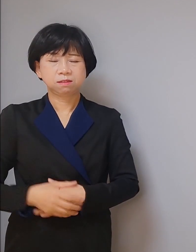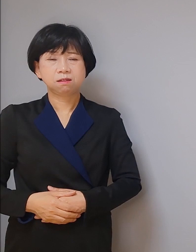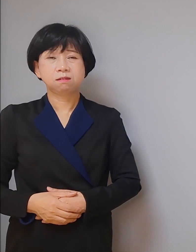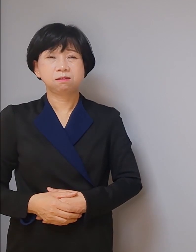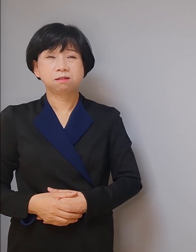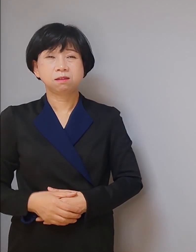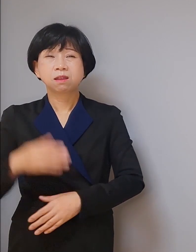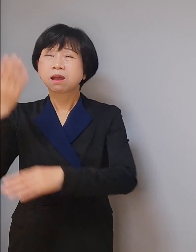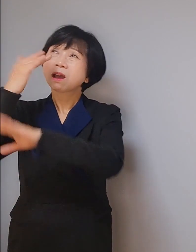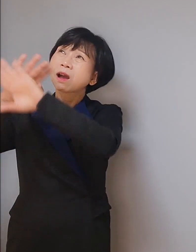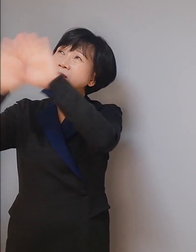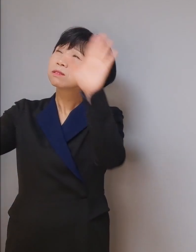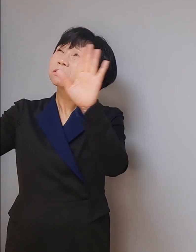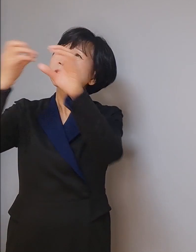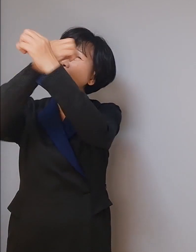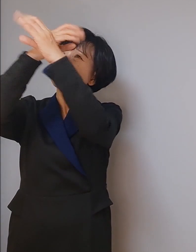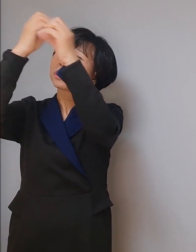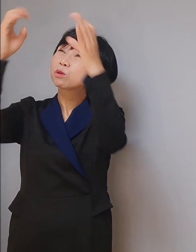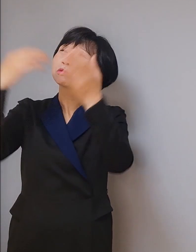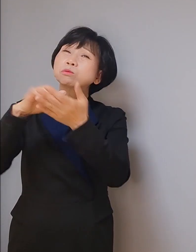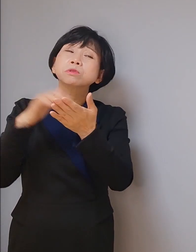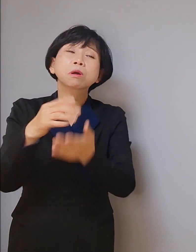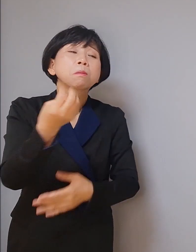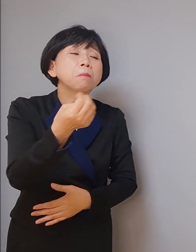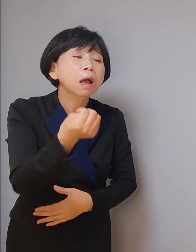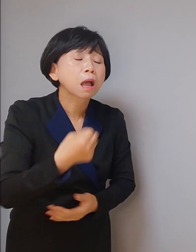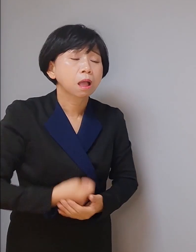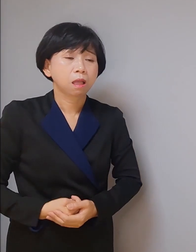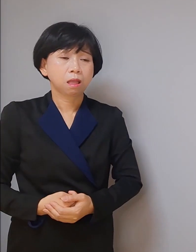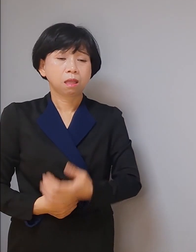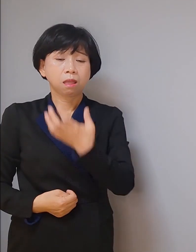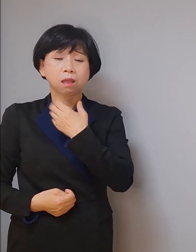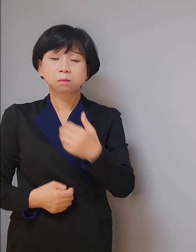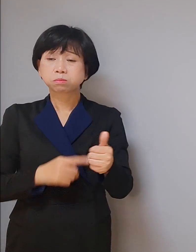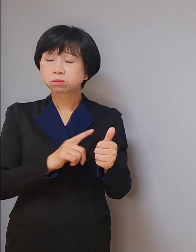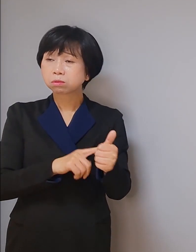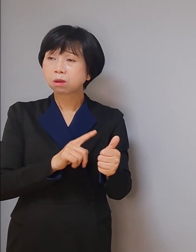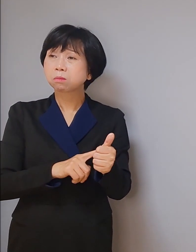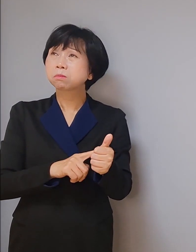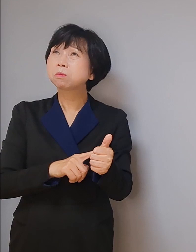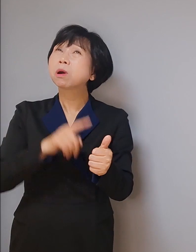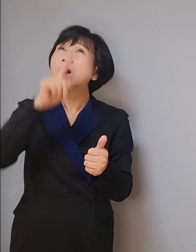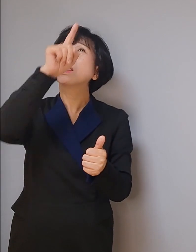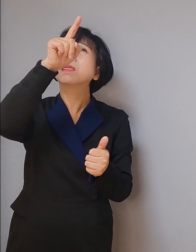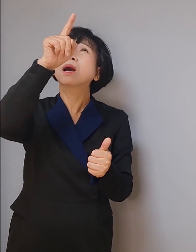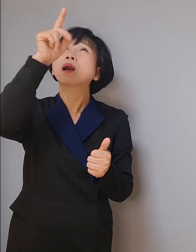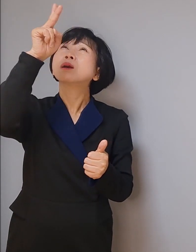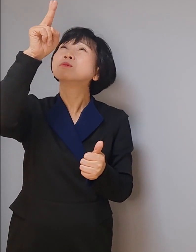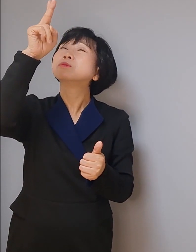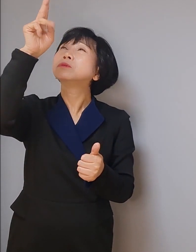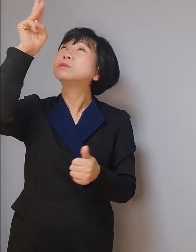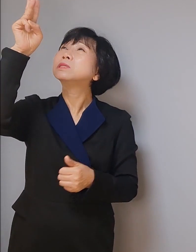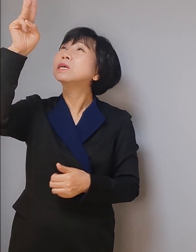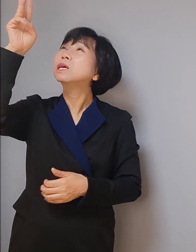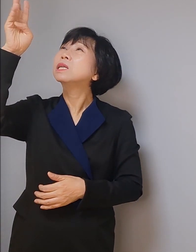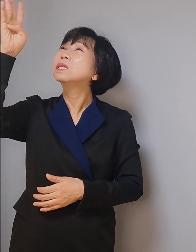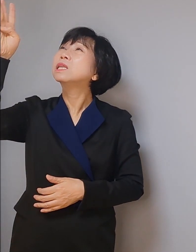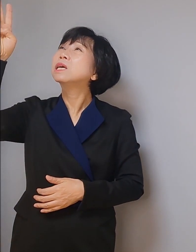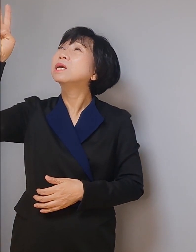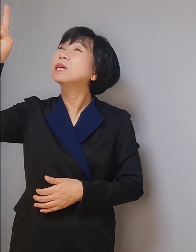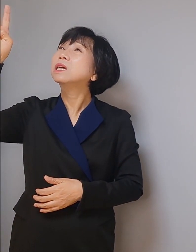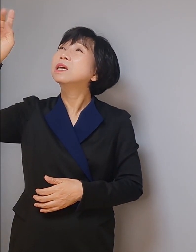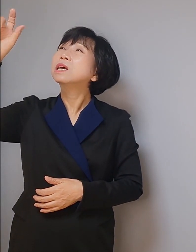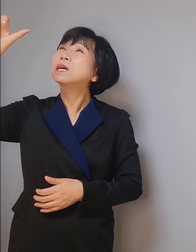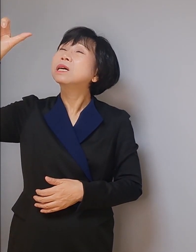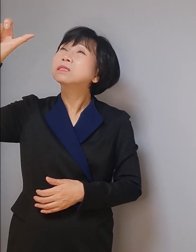하나님은 하늘의 별을 세어보라 말씀하십니다. 아브라함은요, 별 하나하나 세겠죠. 별 하나, 별 둘, 별 셋, 별